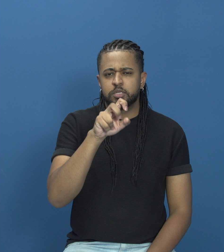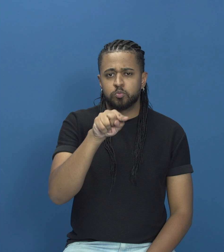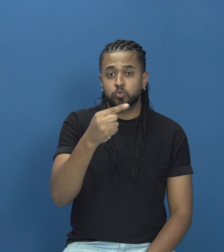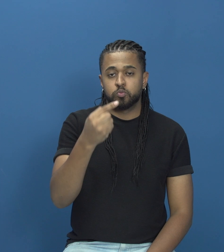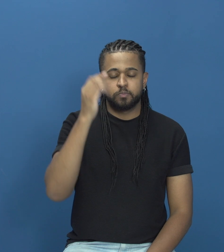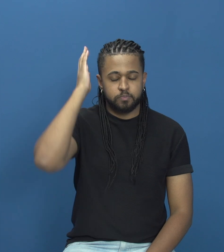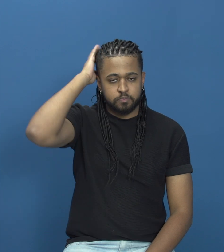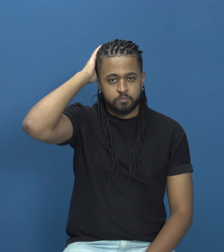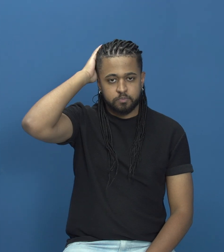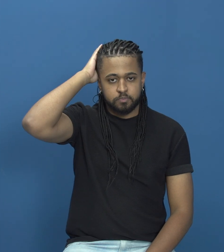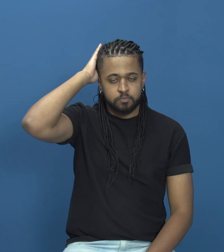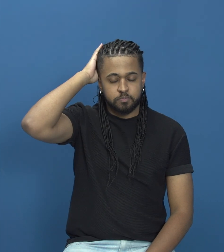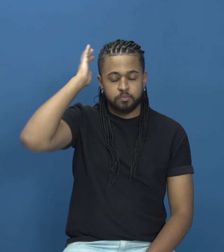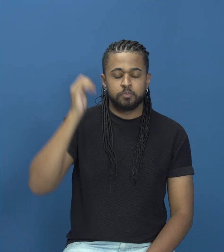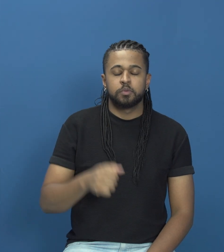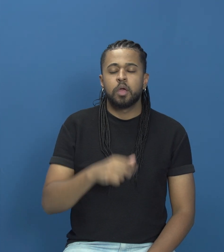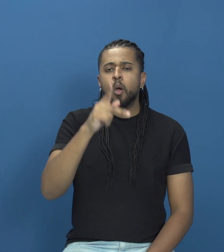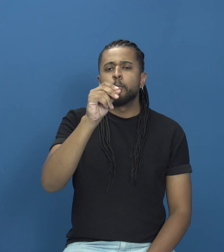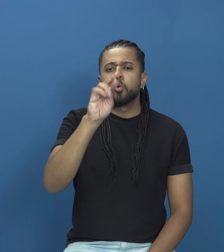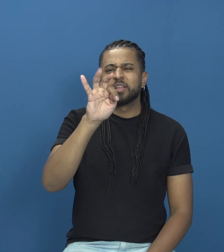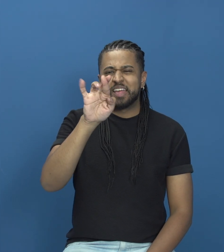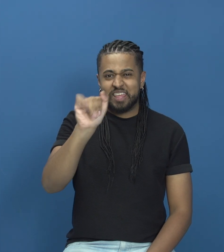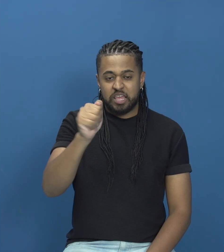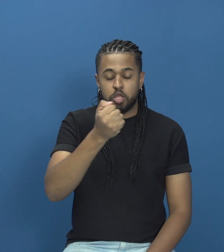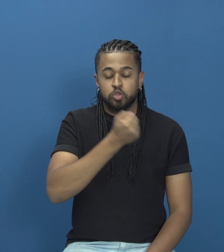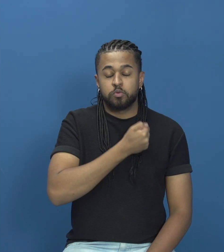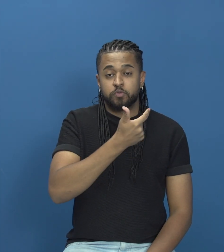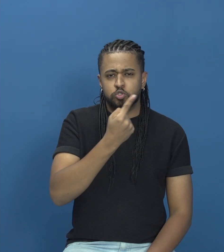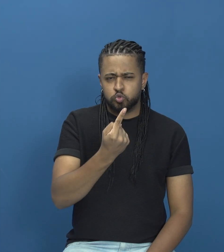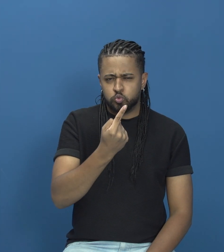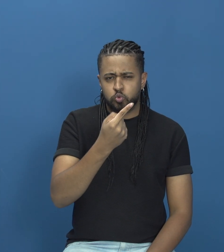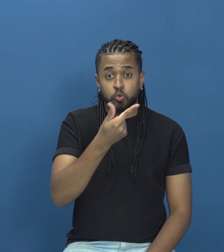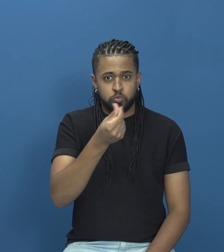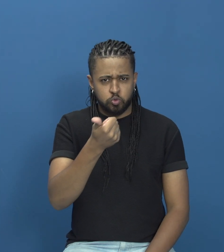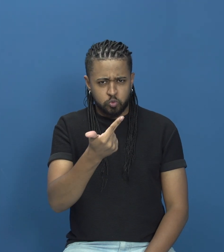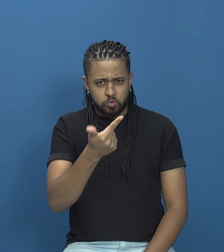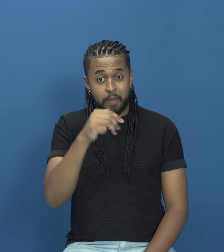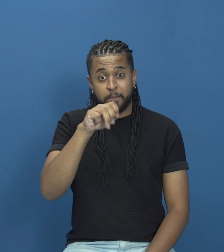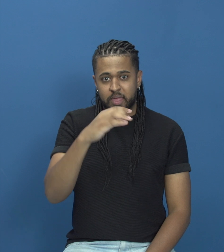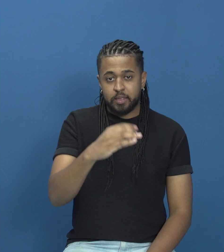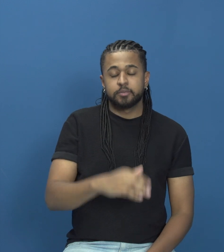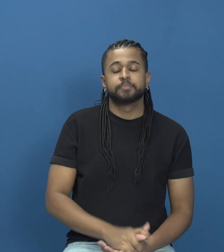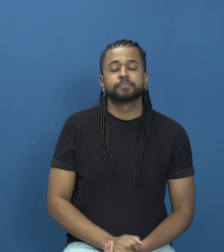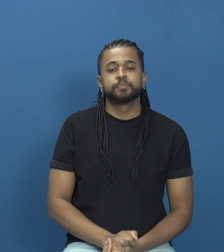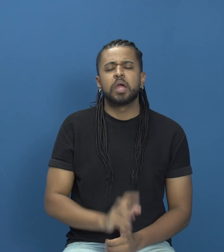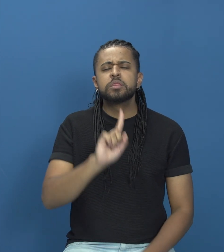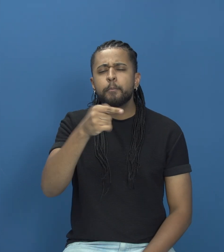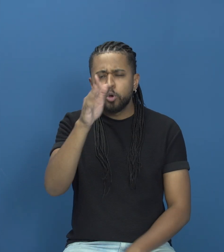15.1. Conforme a Portaria Normativa número 21/2012, MEC,